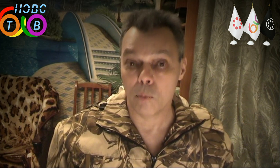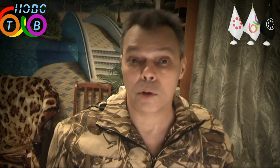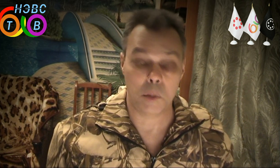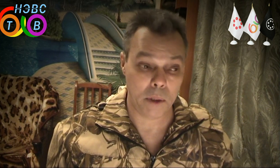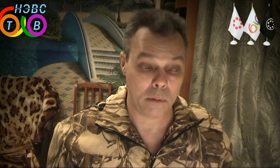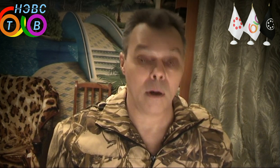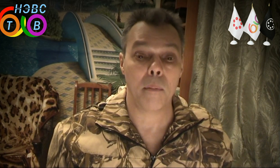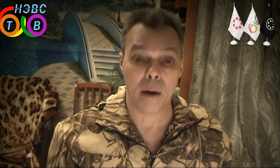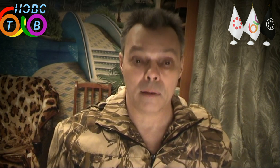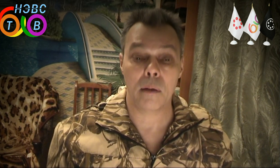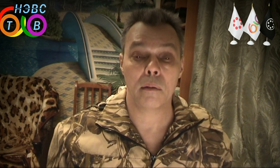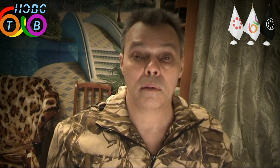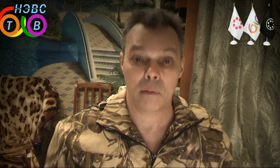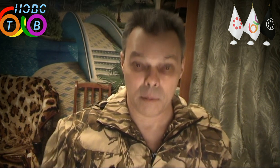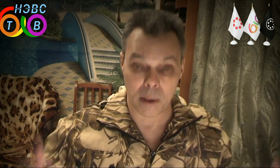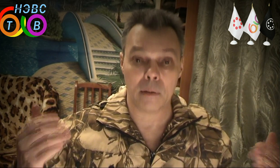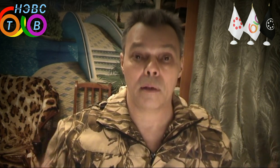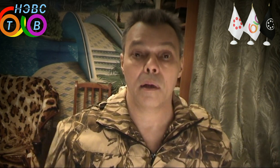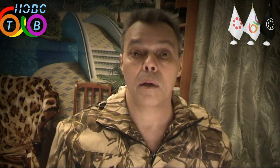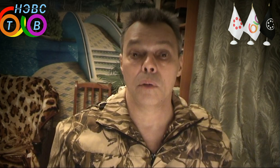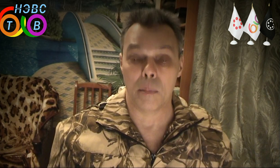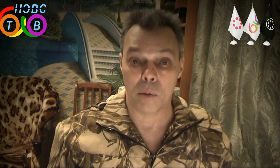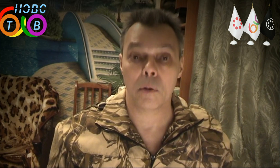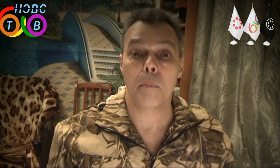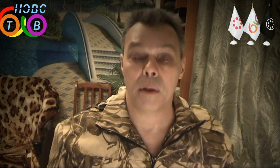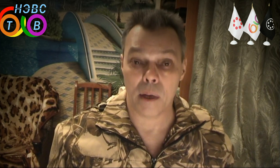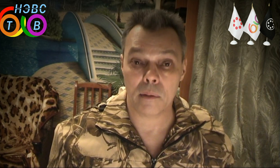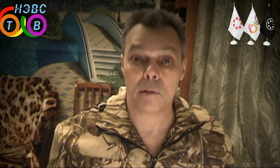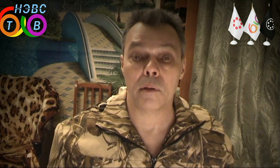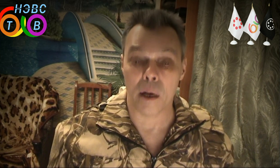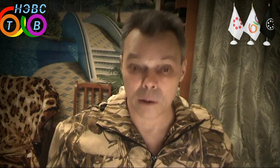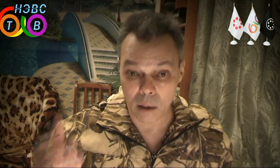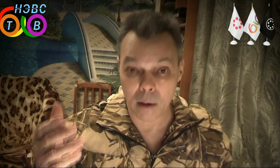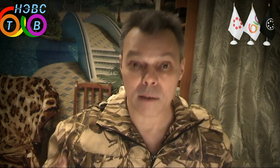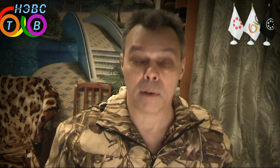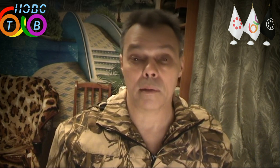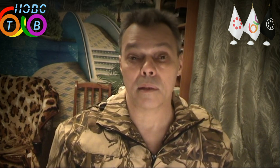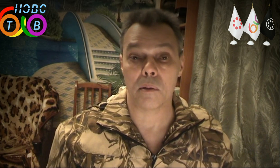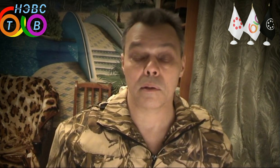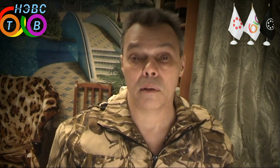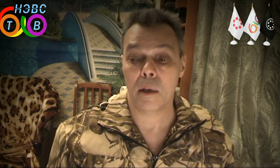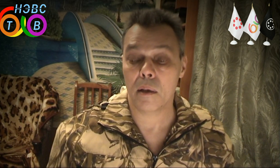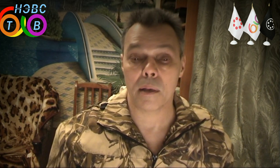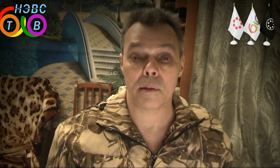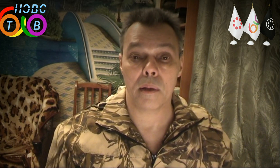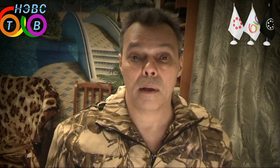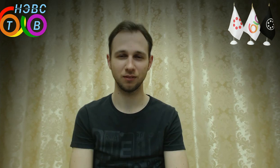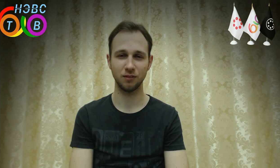может испытывать обратно, да, обратное, наоборот, приятность и даже оргазм, как сказал Рати.